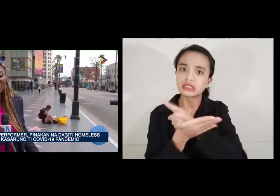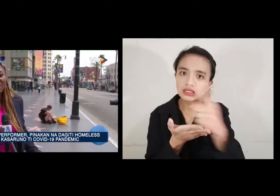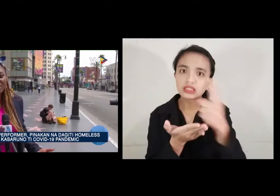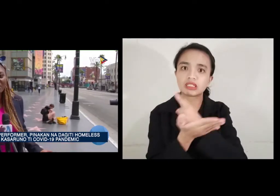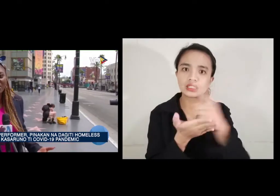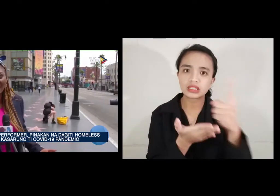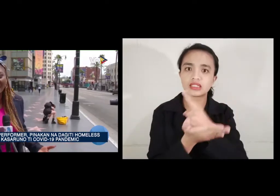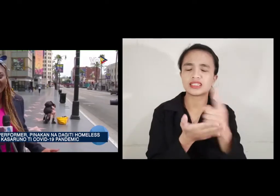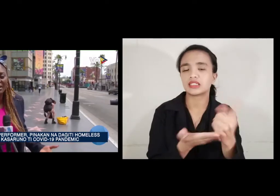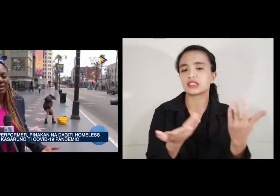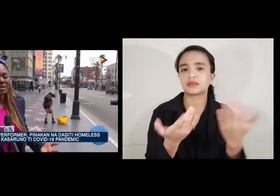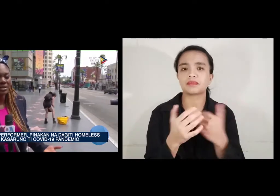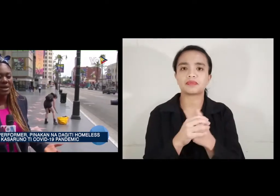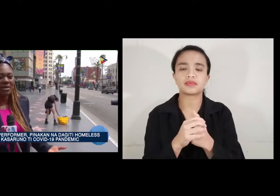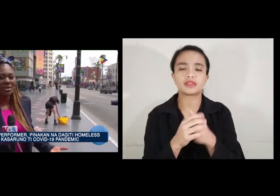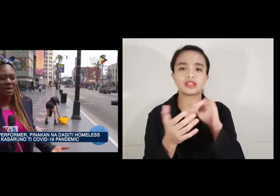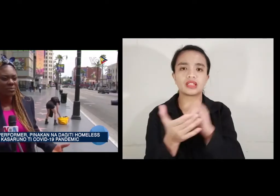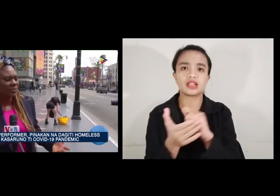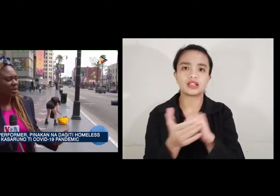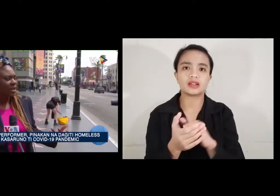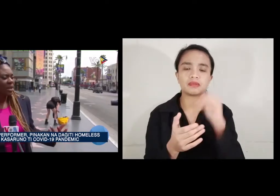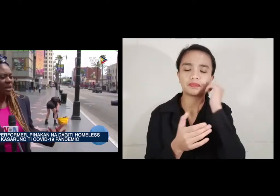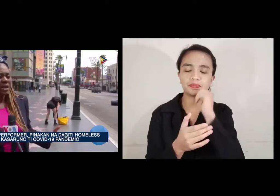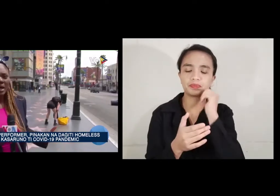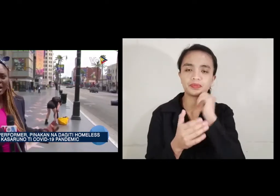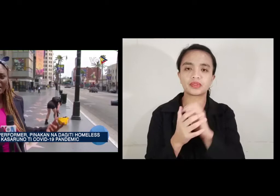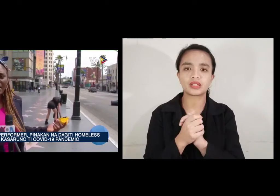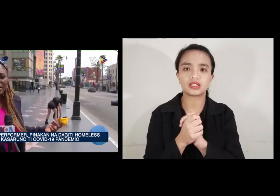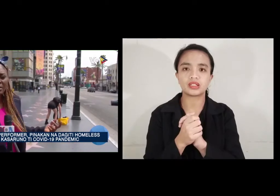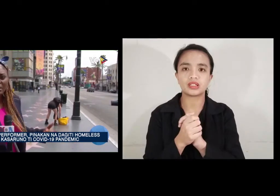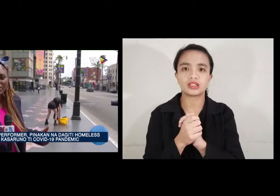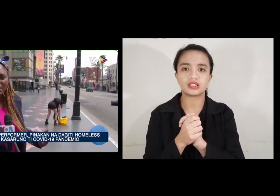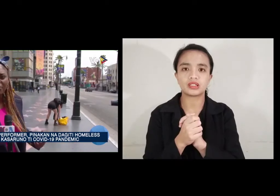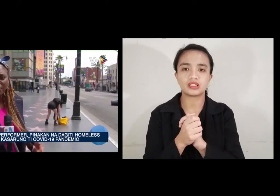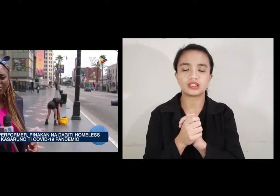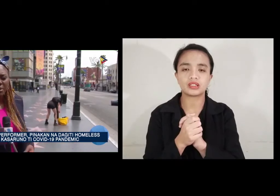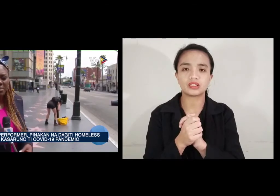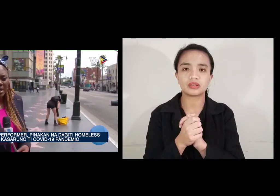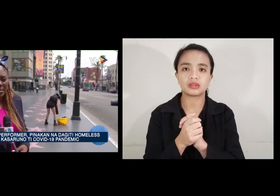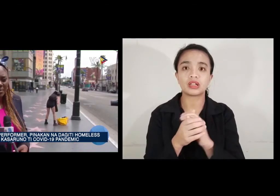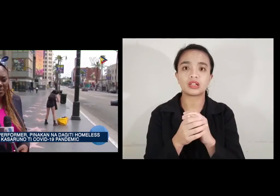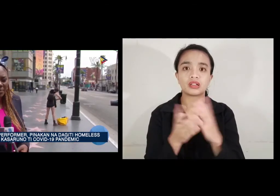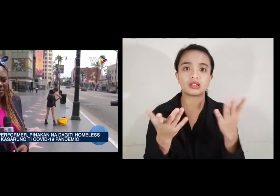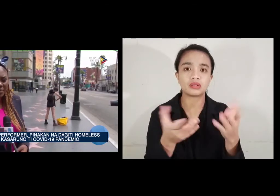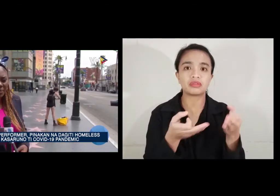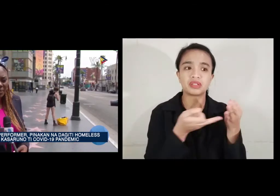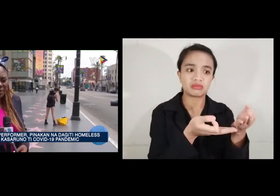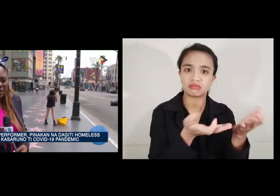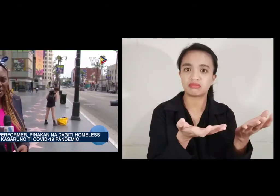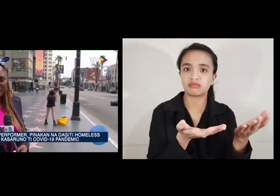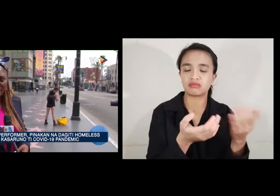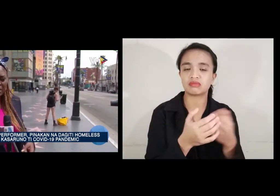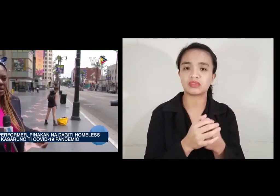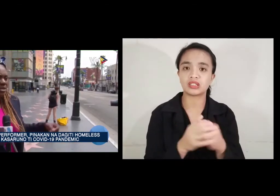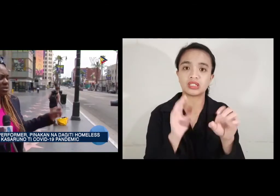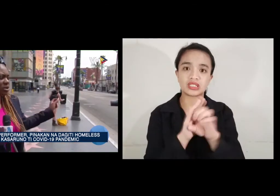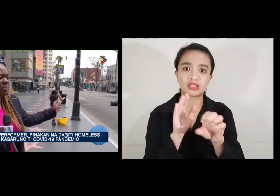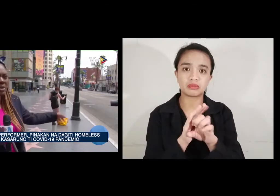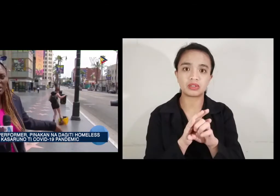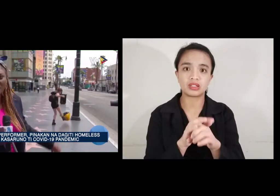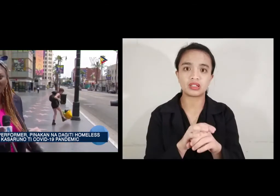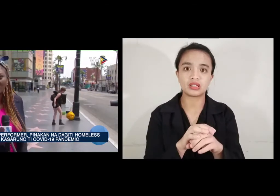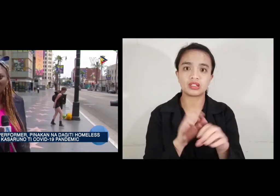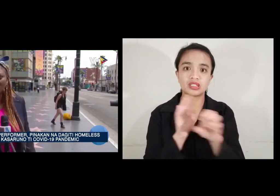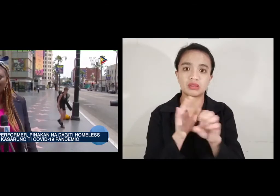week or more than, every day. And they literally feed from them. Like the things